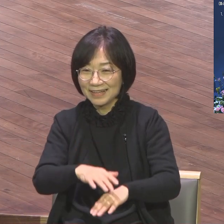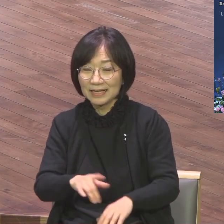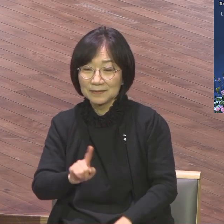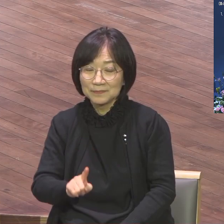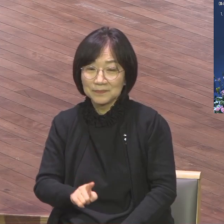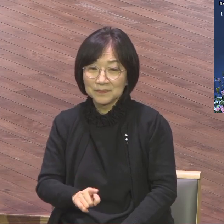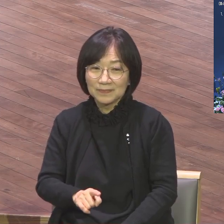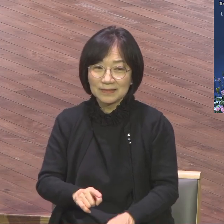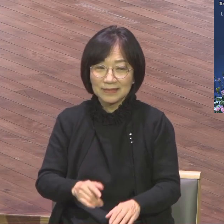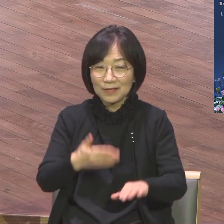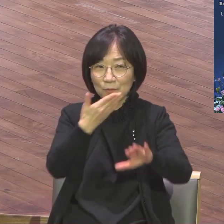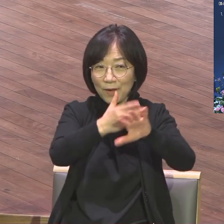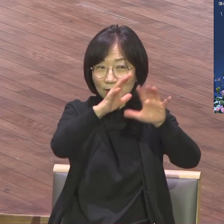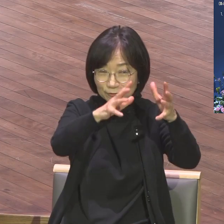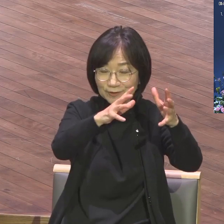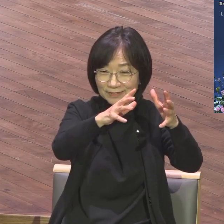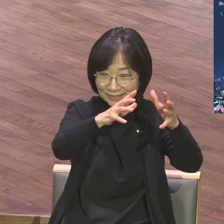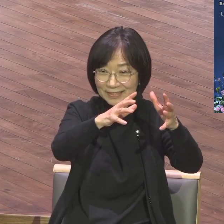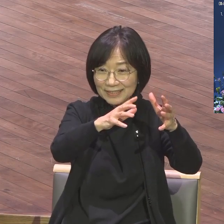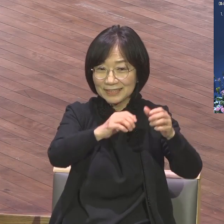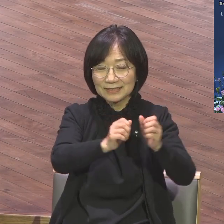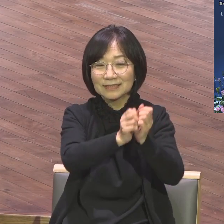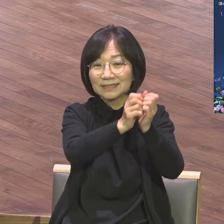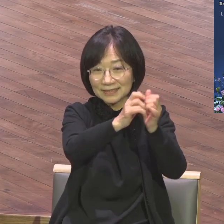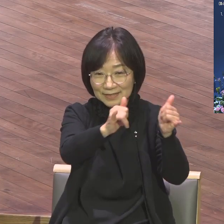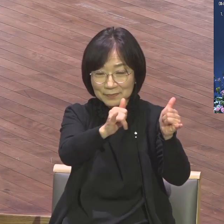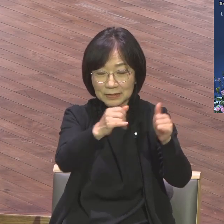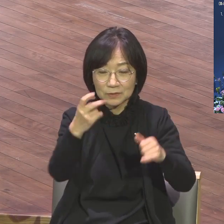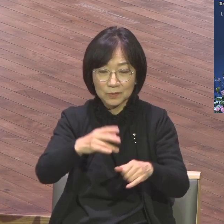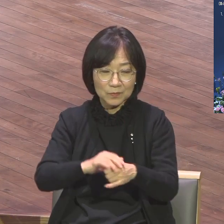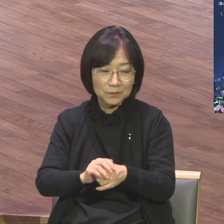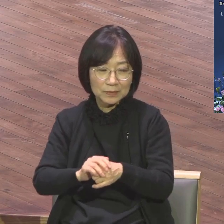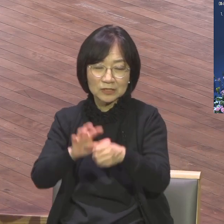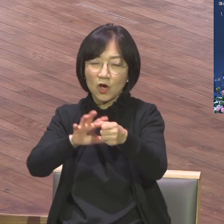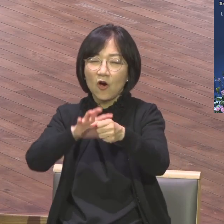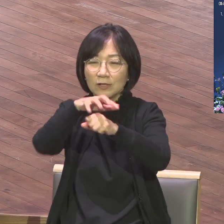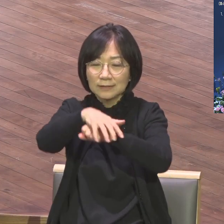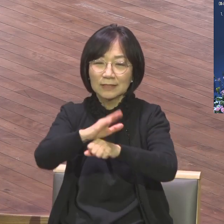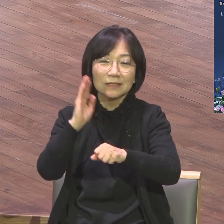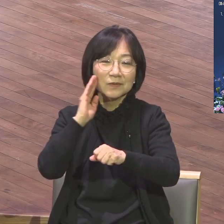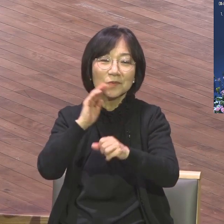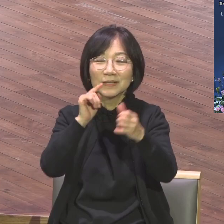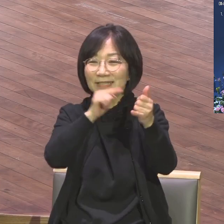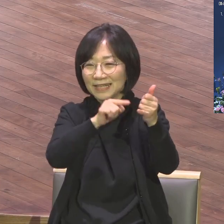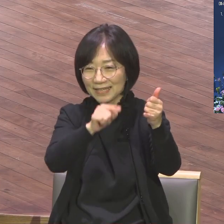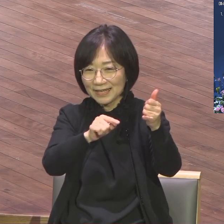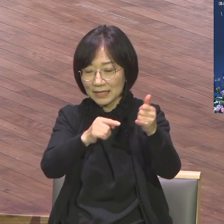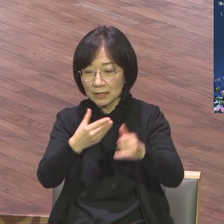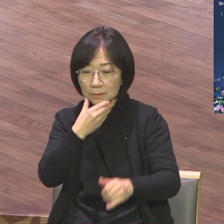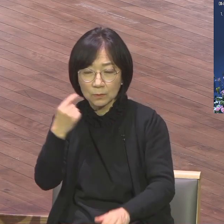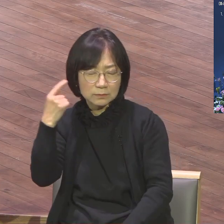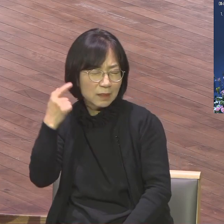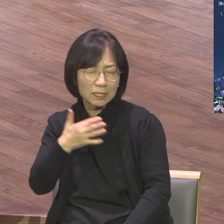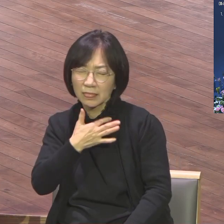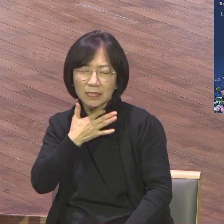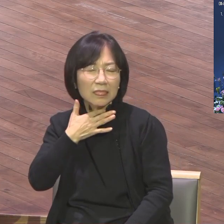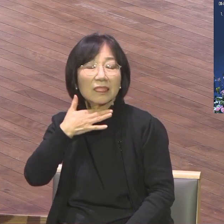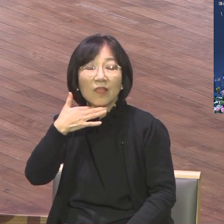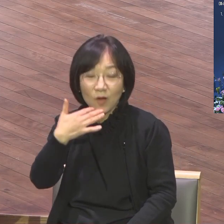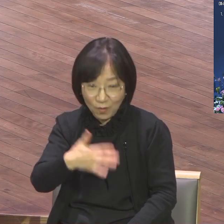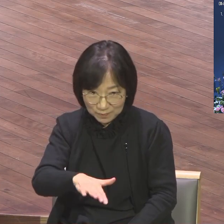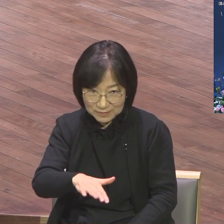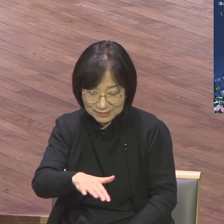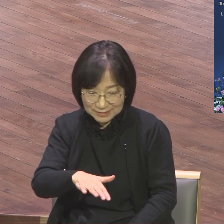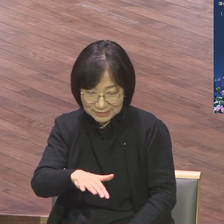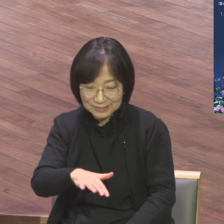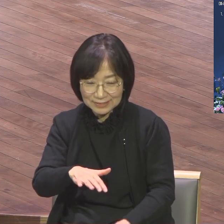국내와 국외에 있는 다민족, 전 세계 농인들에게 한 번도 들어보지 못한 이